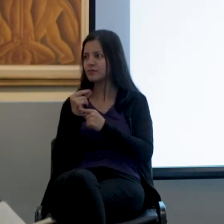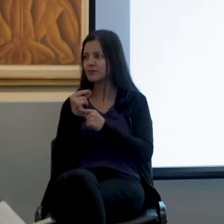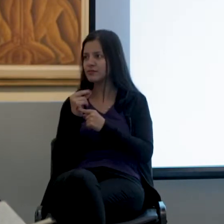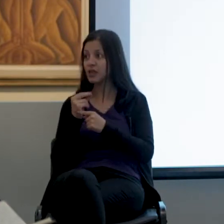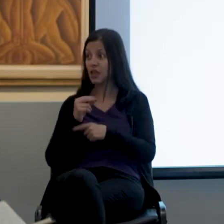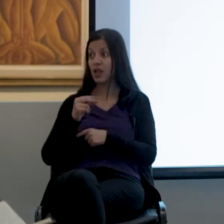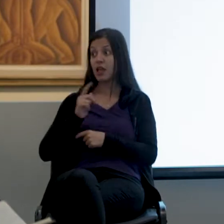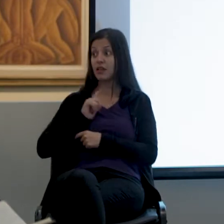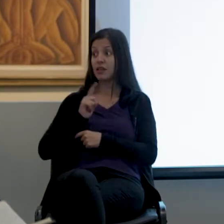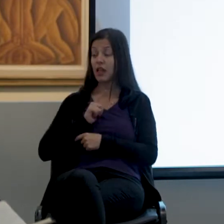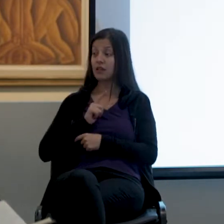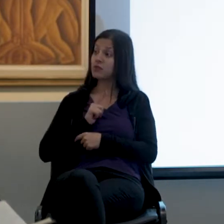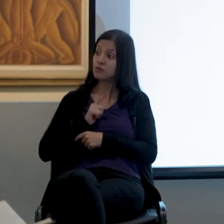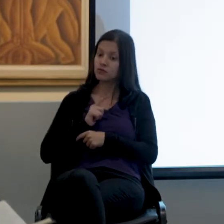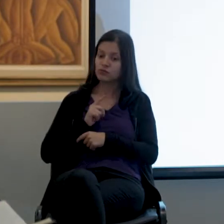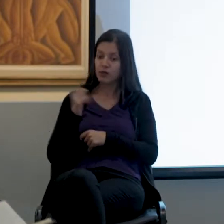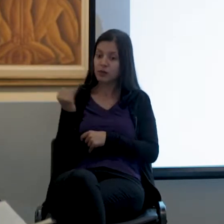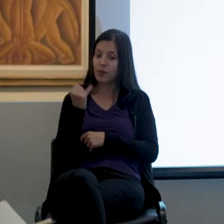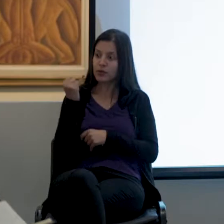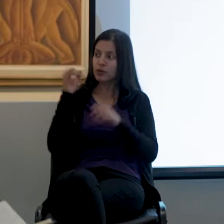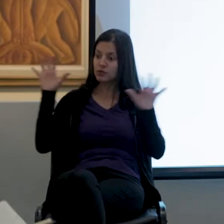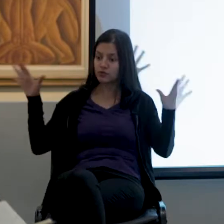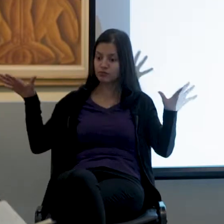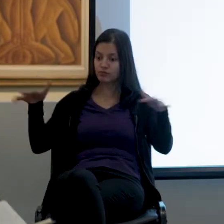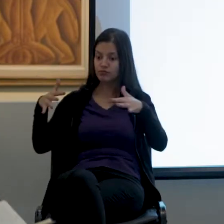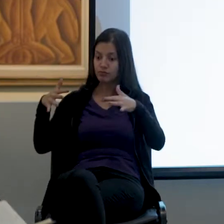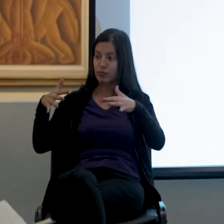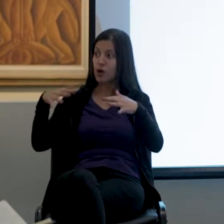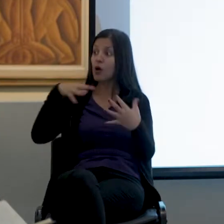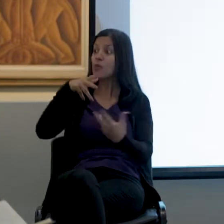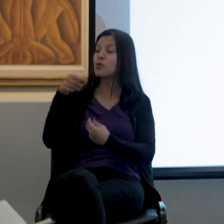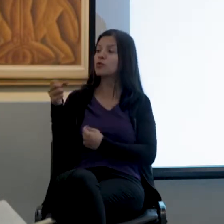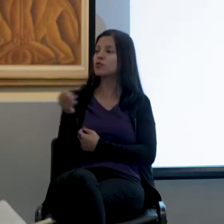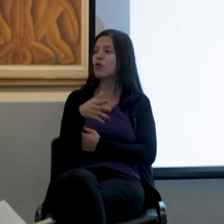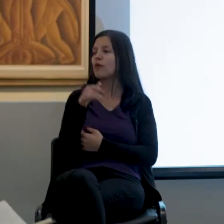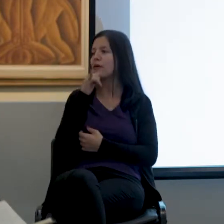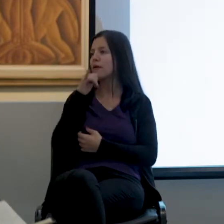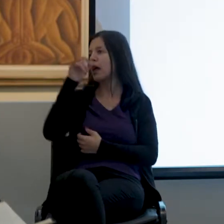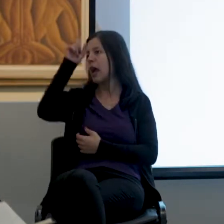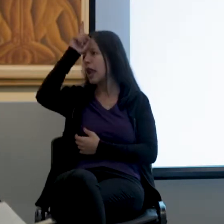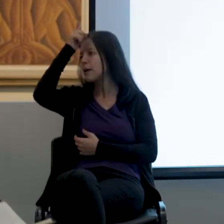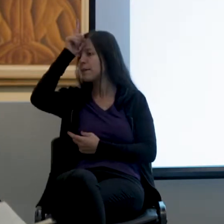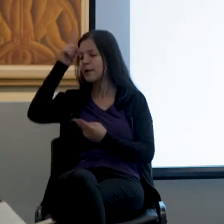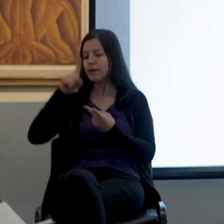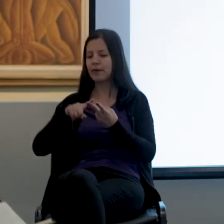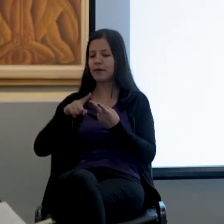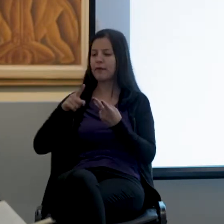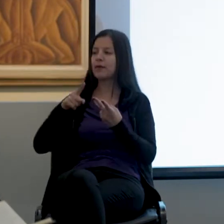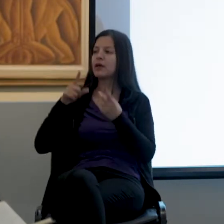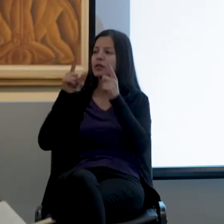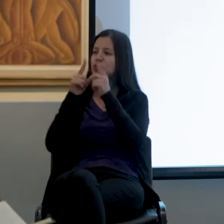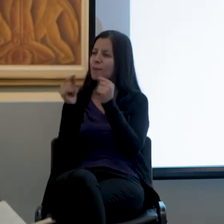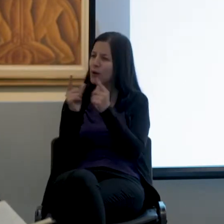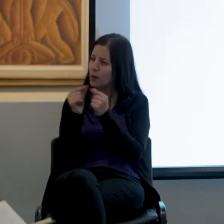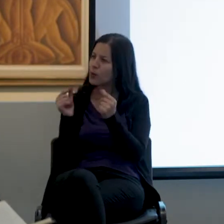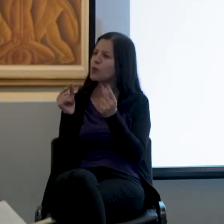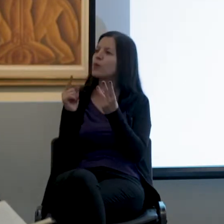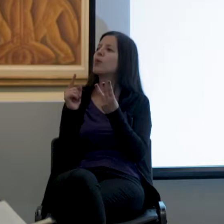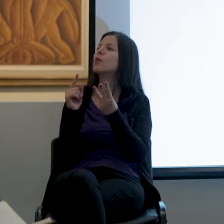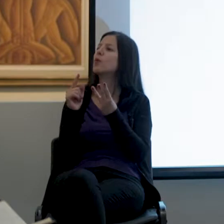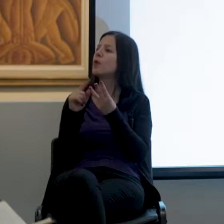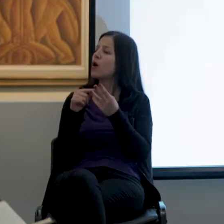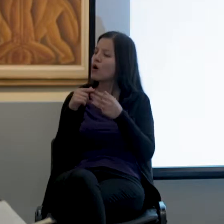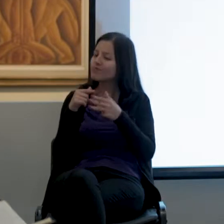novo mundo moderno que estava se formando. Países como a Itália, como a Alemanha, como o Japão, entram muito, muito tarde